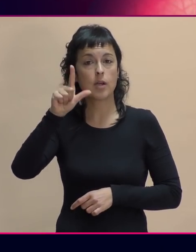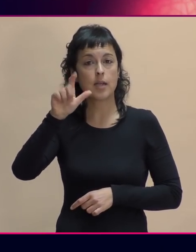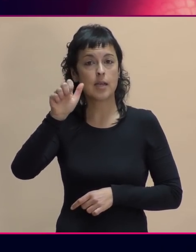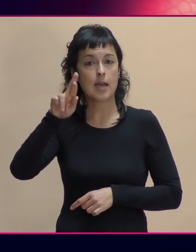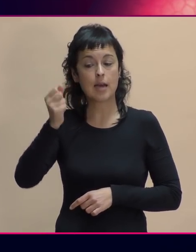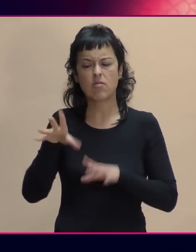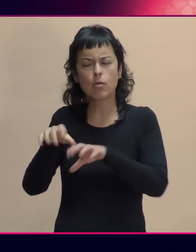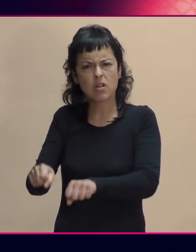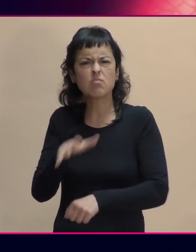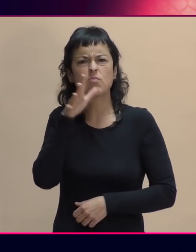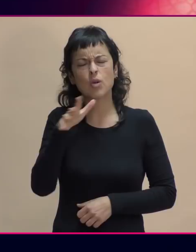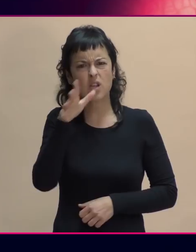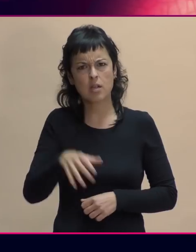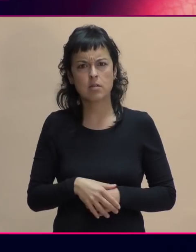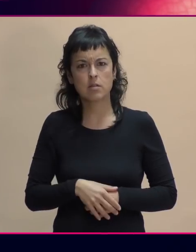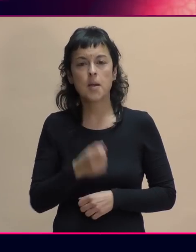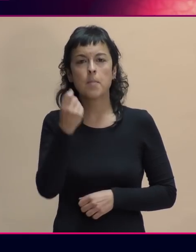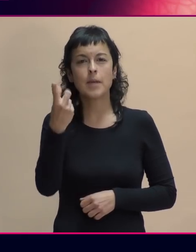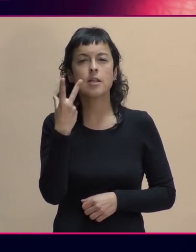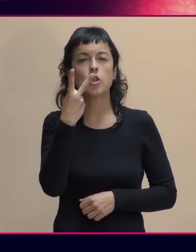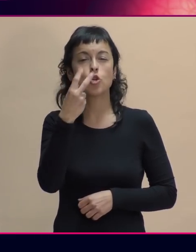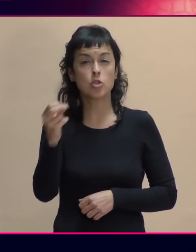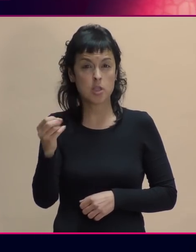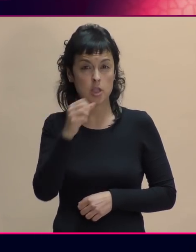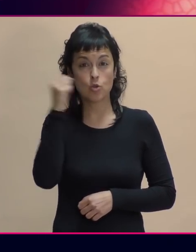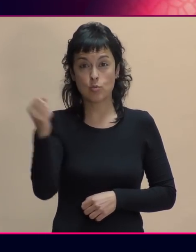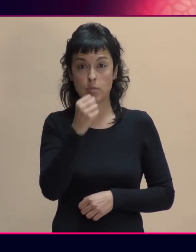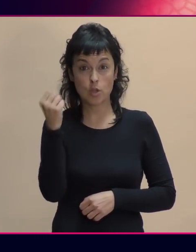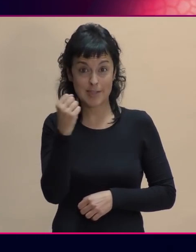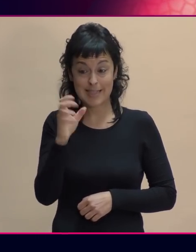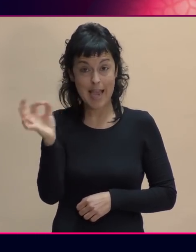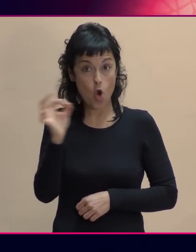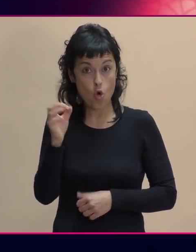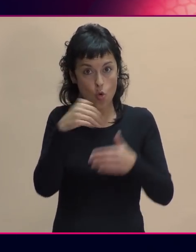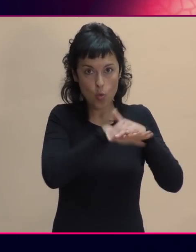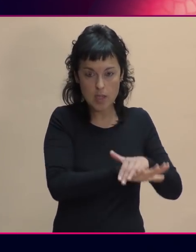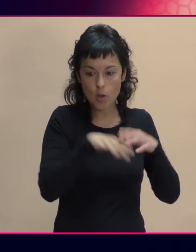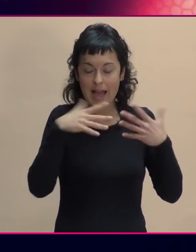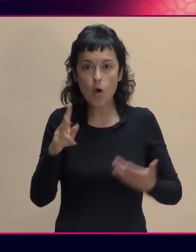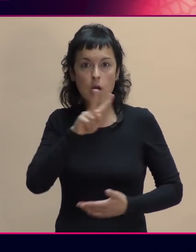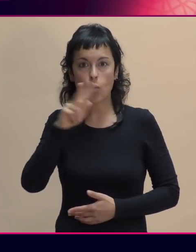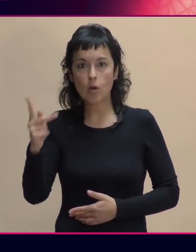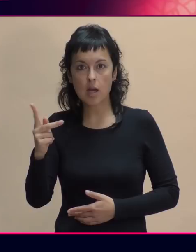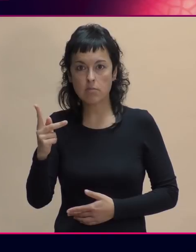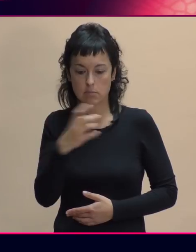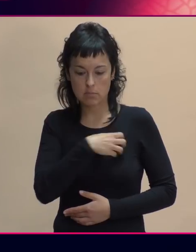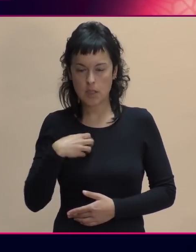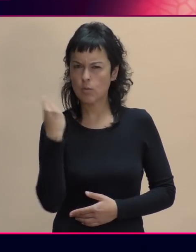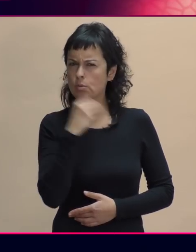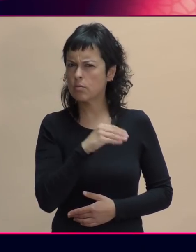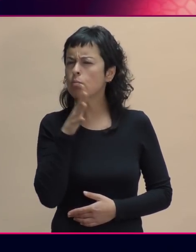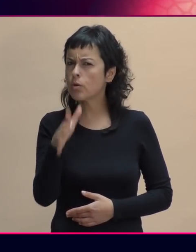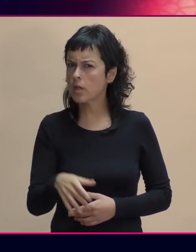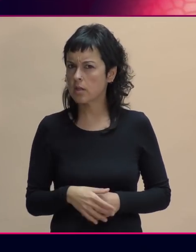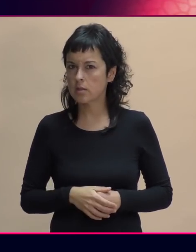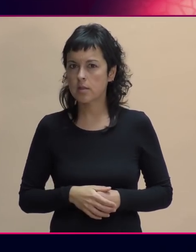y 10000 millones de las reservas de oro congelados en la banca de Reino Unido y los 7000 millones que Estados